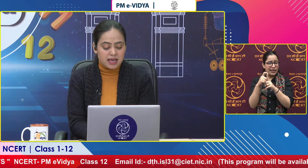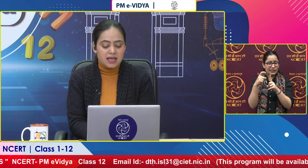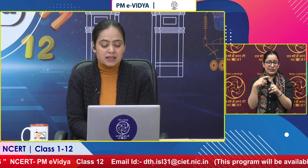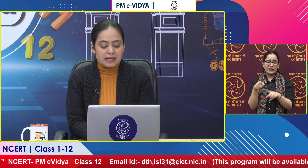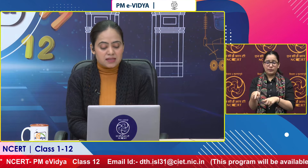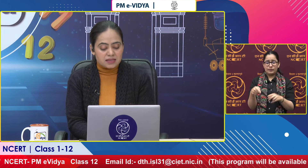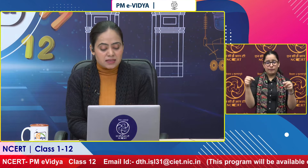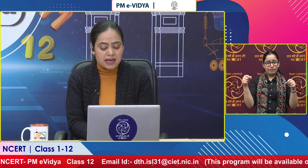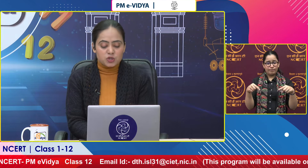हैं, दैट इज़